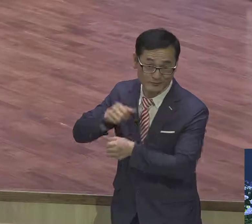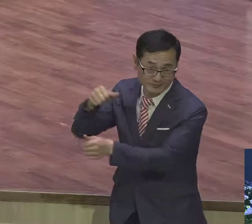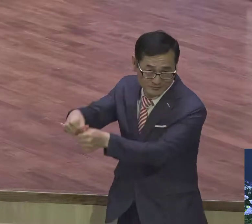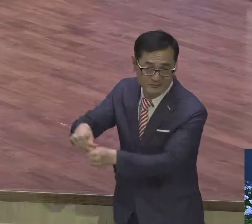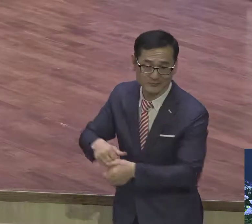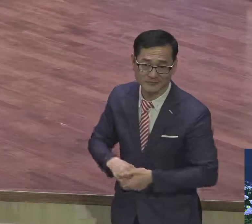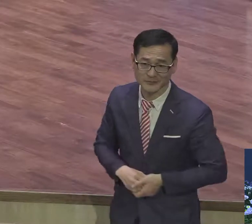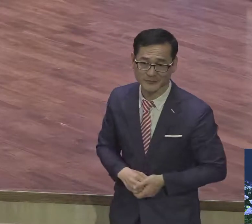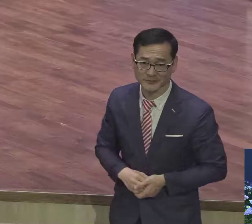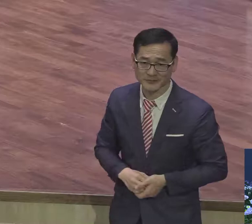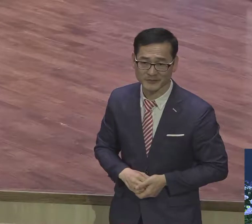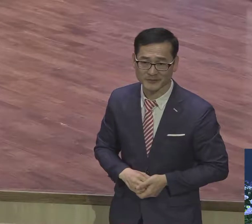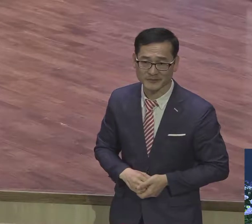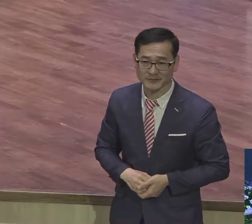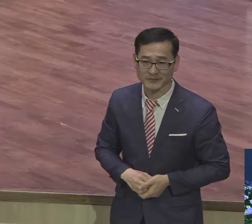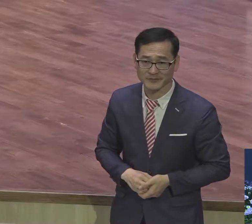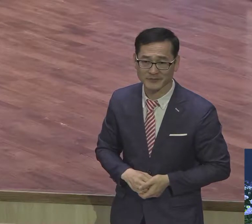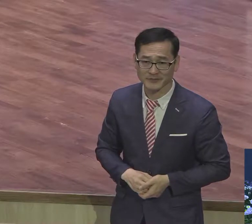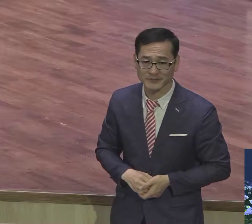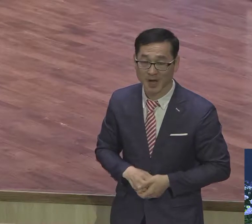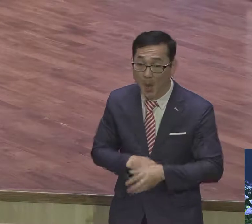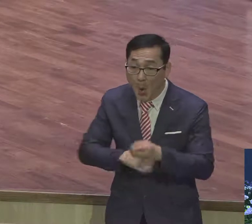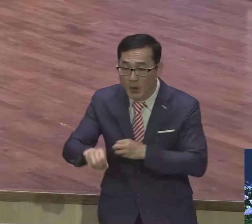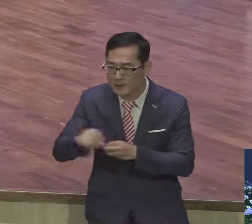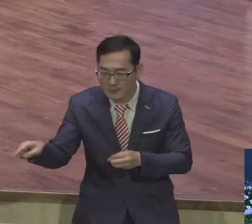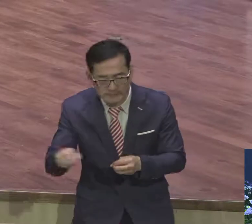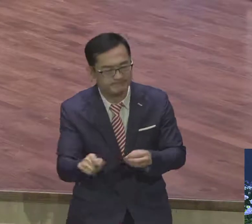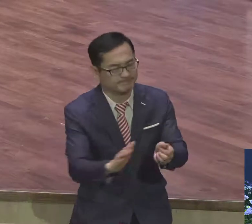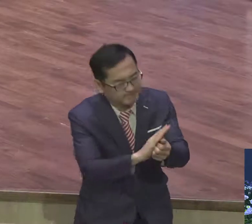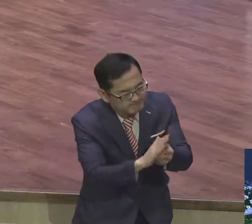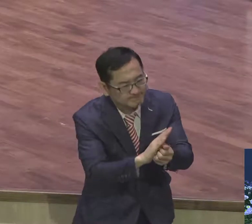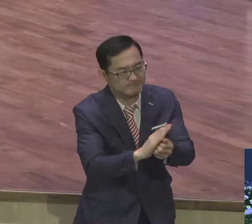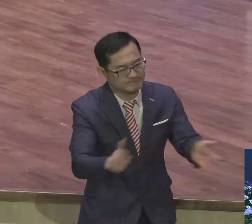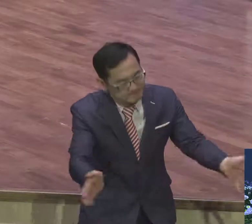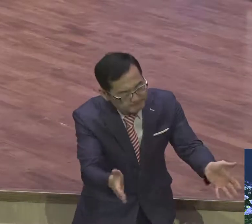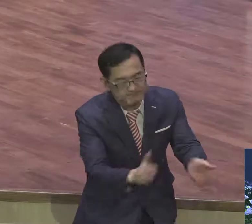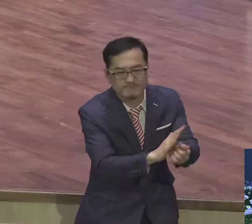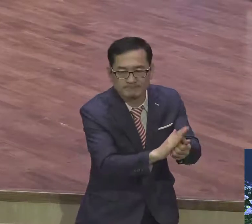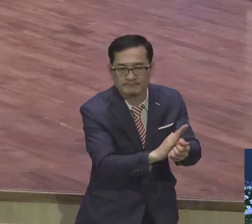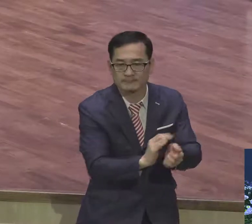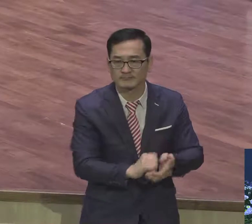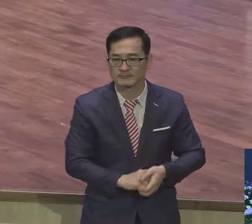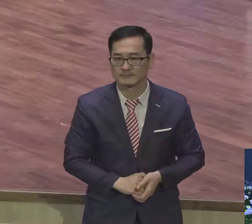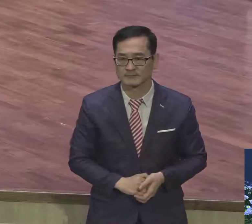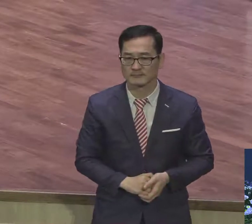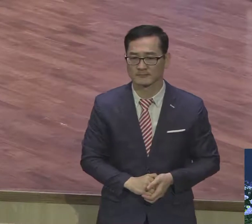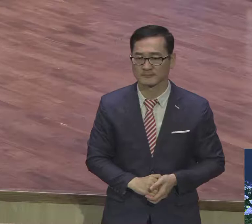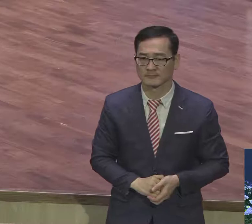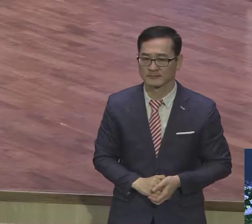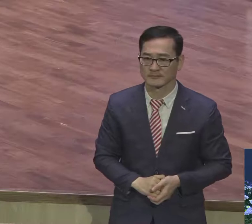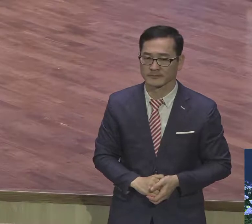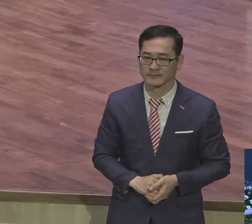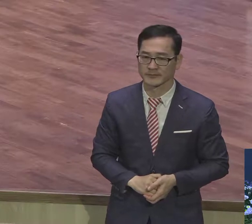오히려 더 격려하라 격려해라 그름에도 불구하고 감사하다